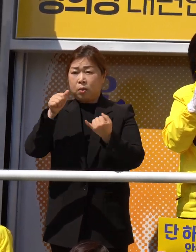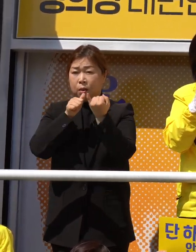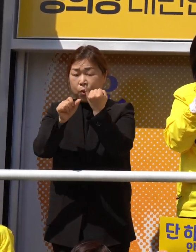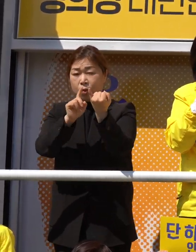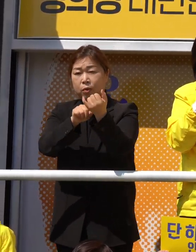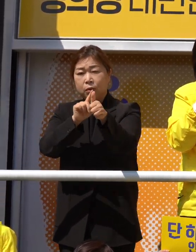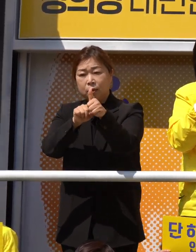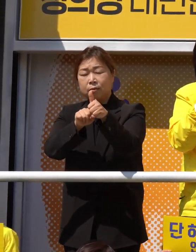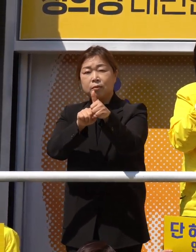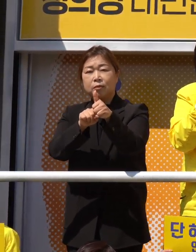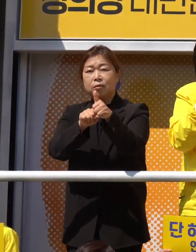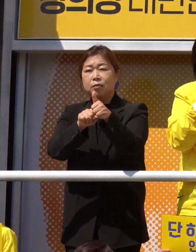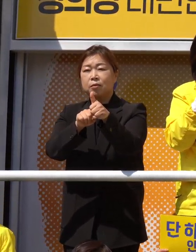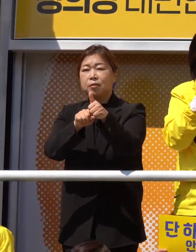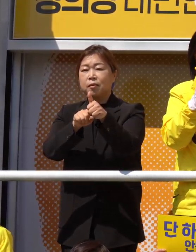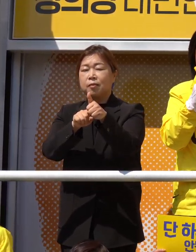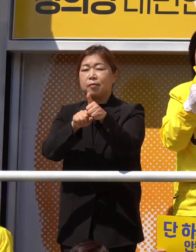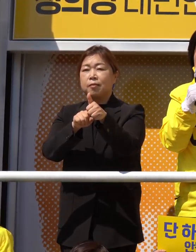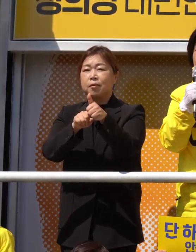대표는